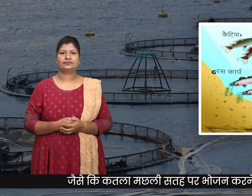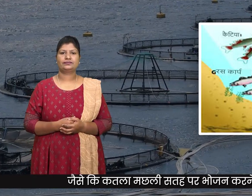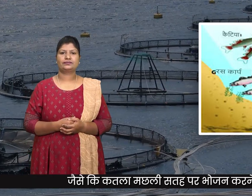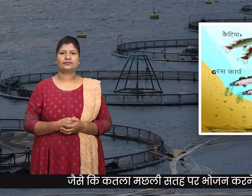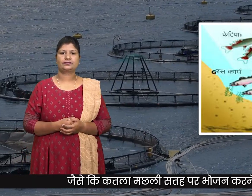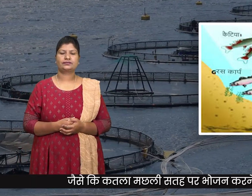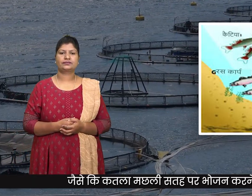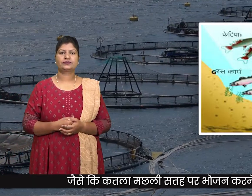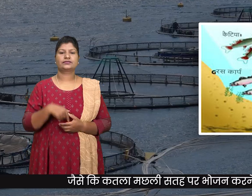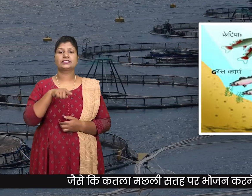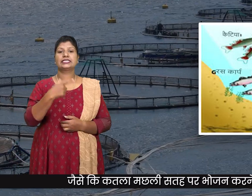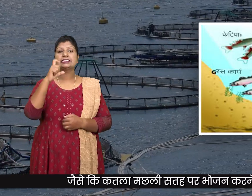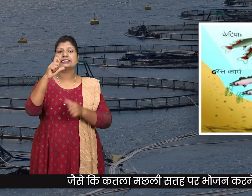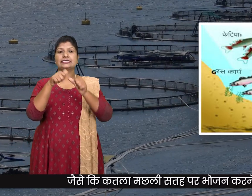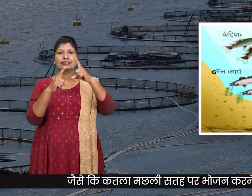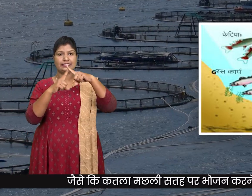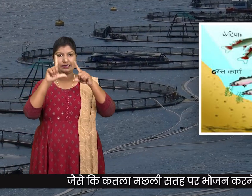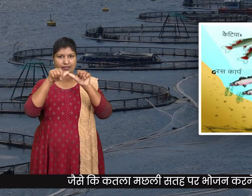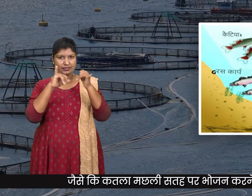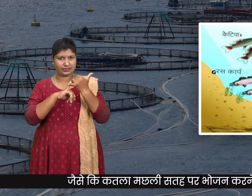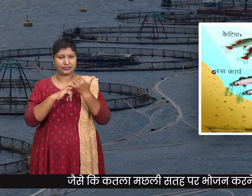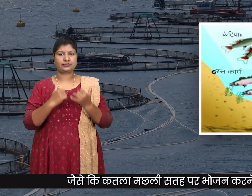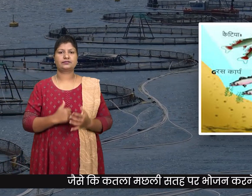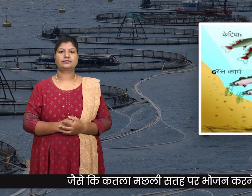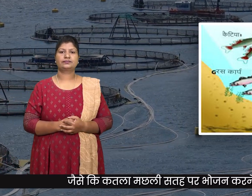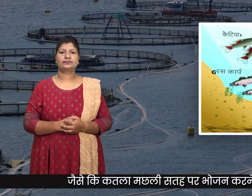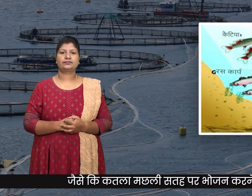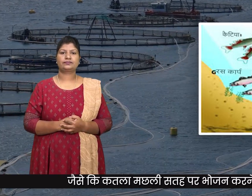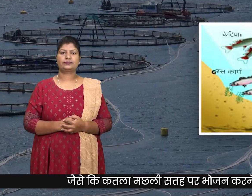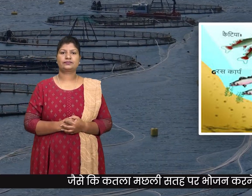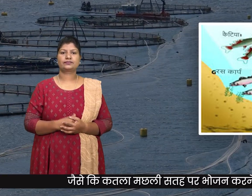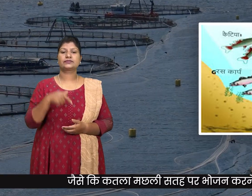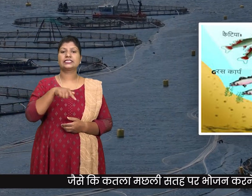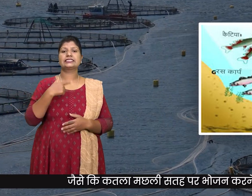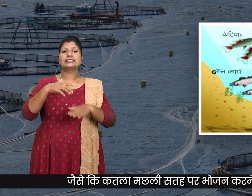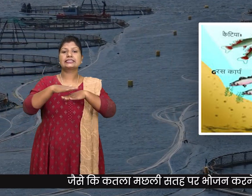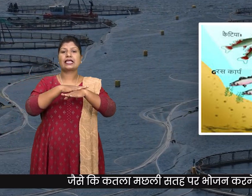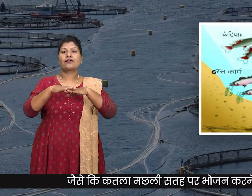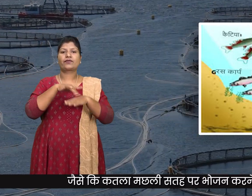जैसे कि कतला मछली सतह पर भोजन करने वाले होते हैं।